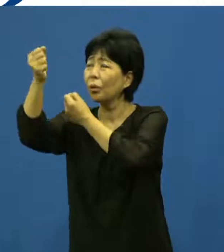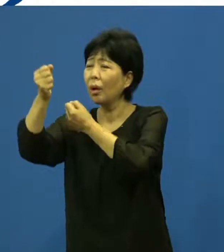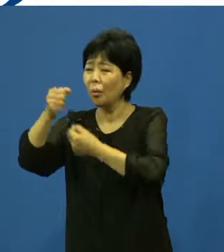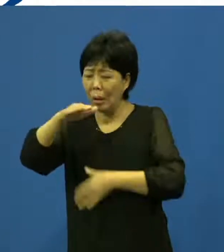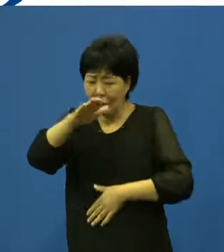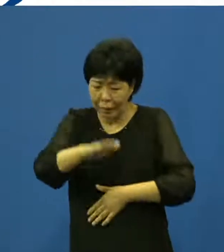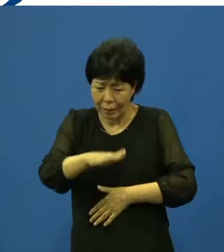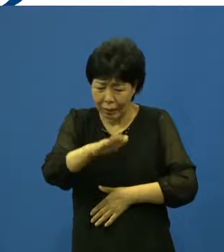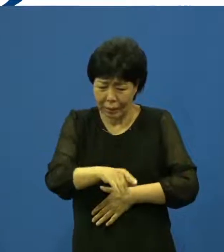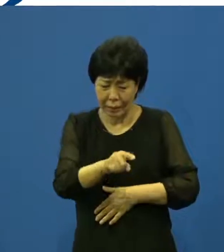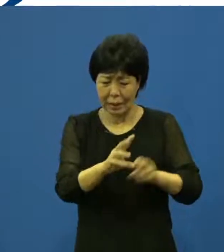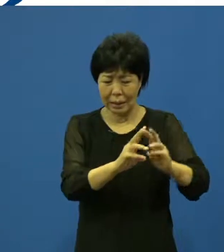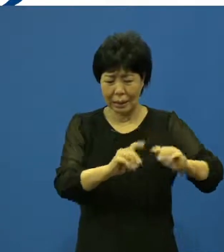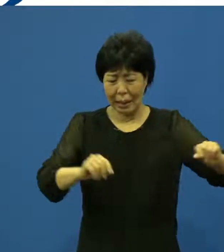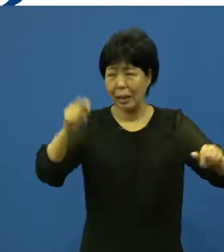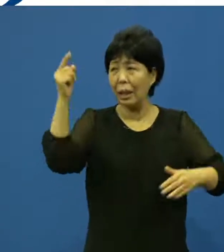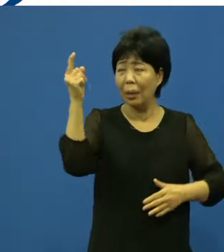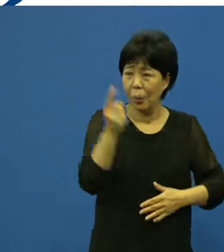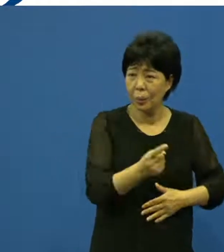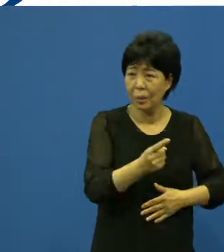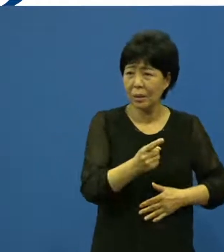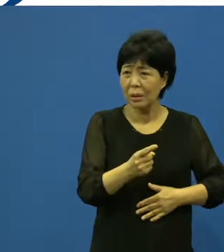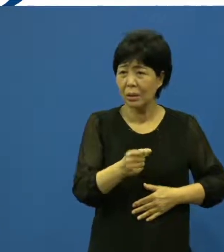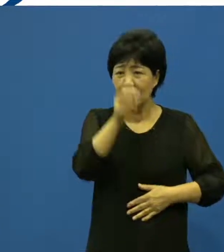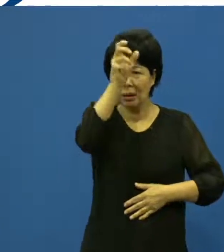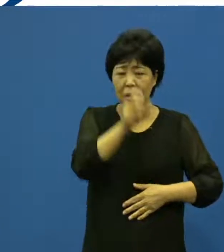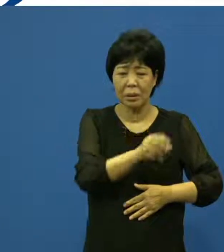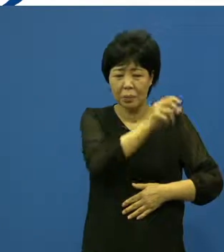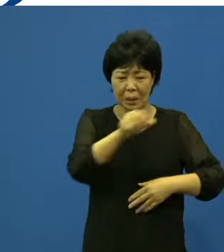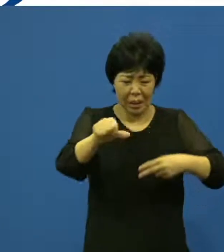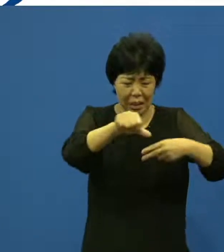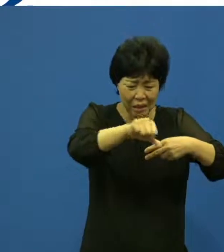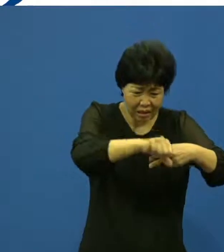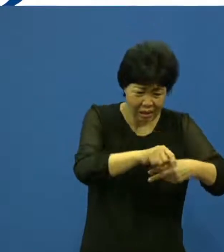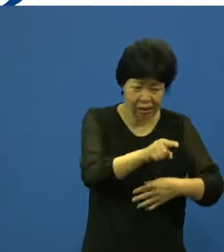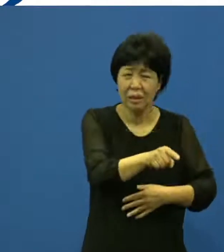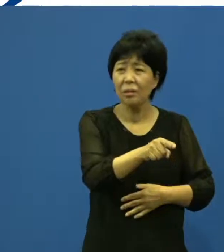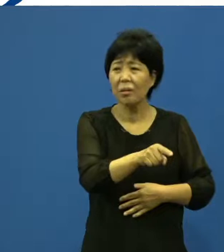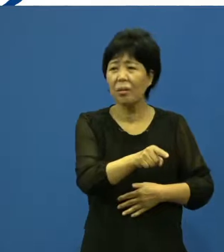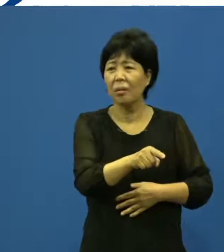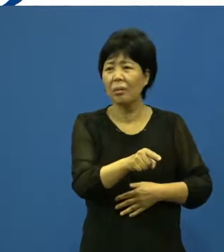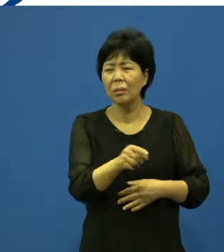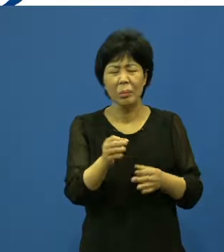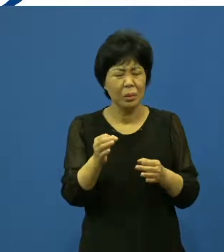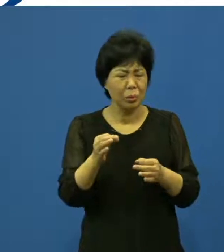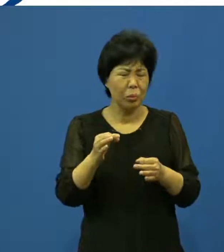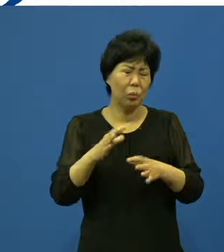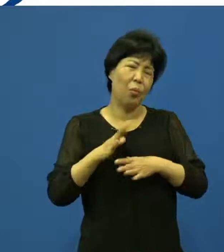의해 처형을 당하 죽으신 그 사건이 어떤 것인가에 대해서 우리는 다 알지 못한다.